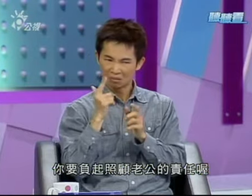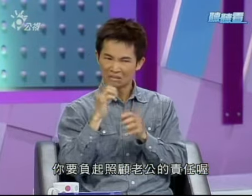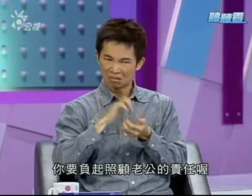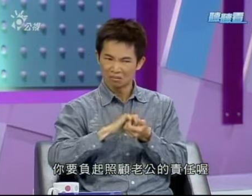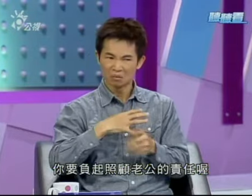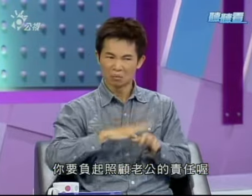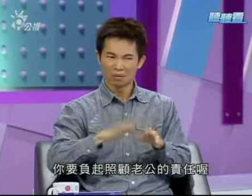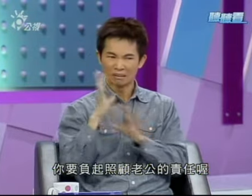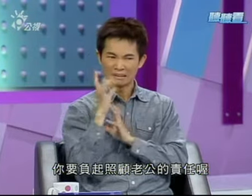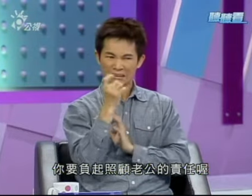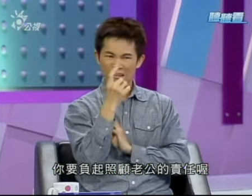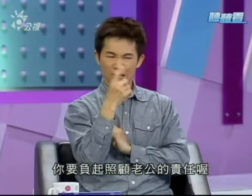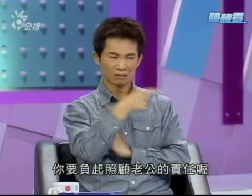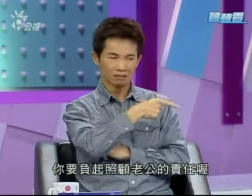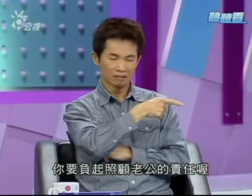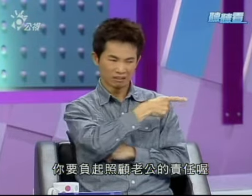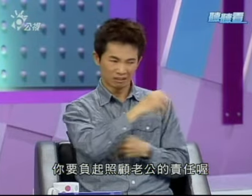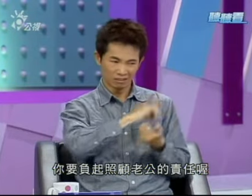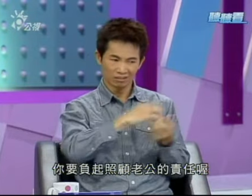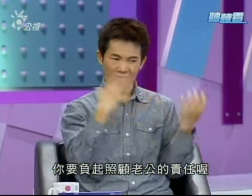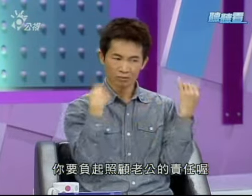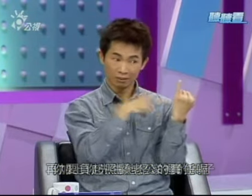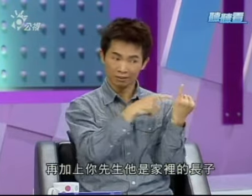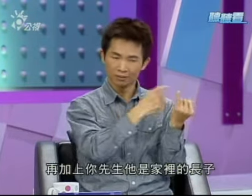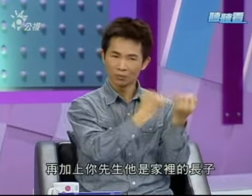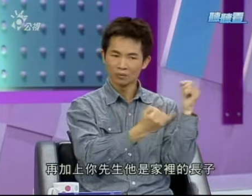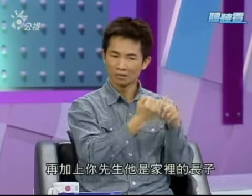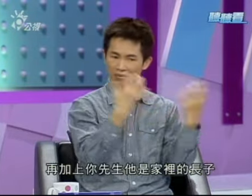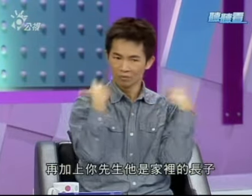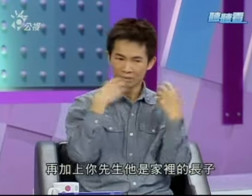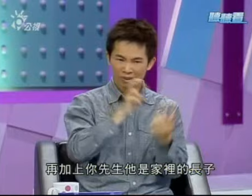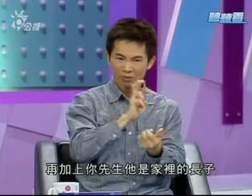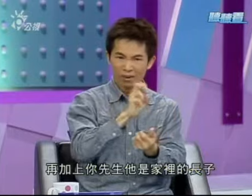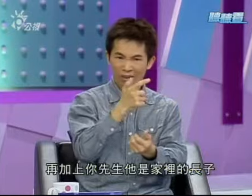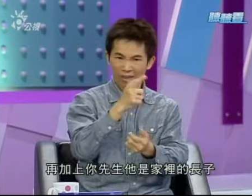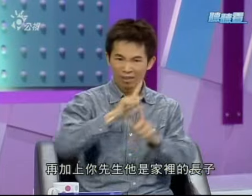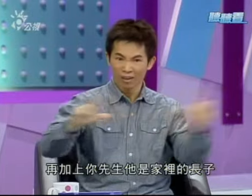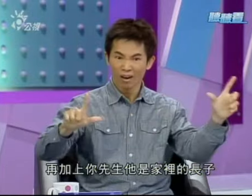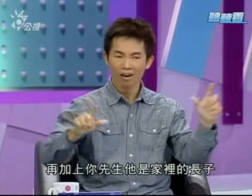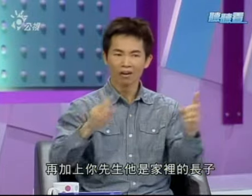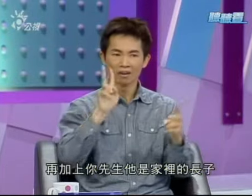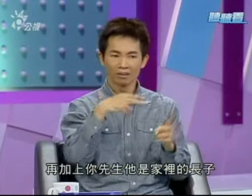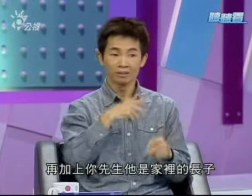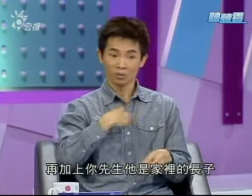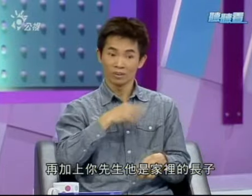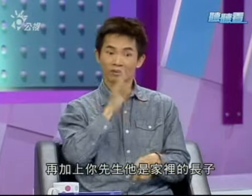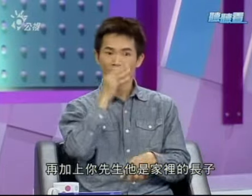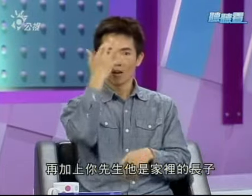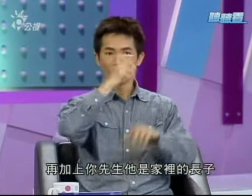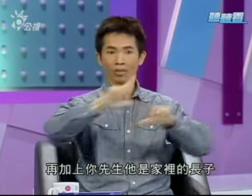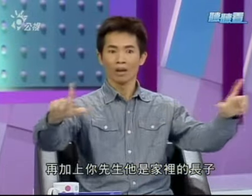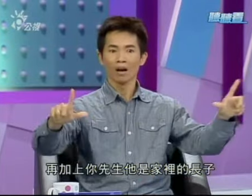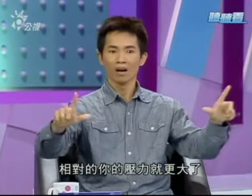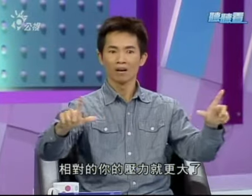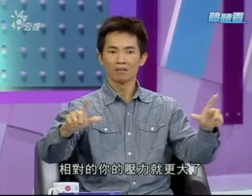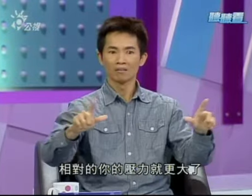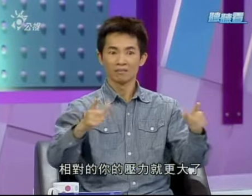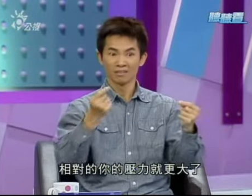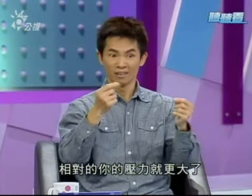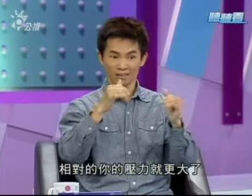起照顾老公的责任哦再加上啊你先生他是家里的长子相对的你的压